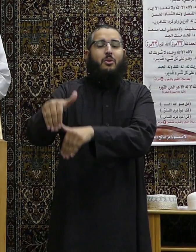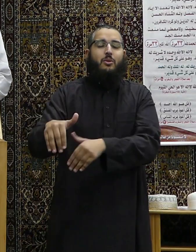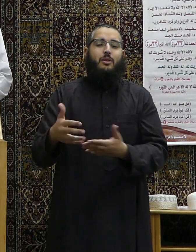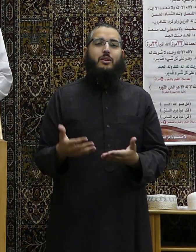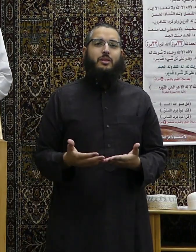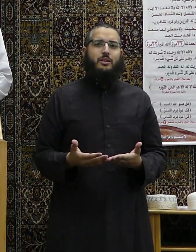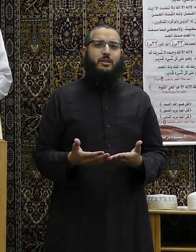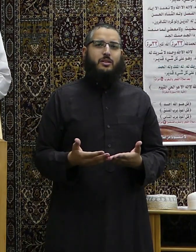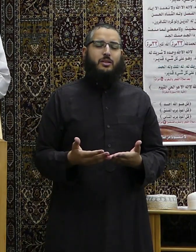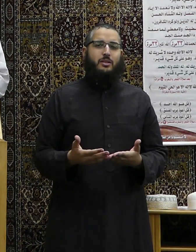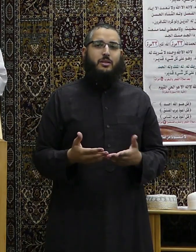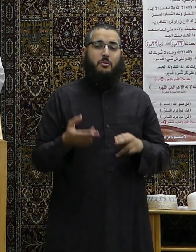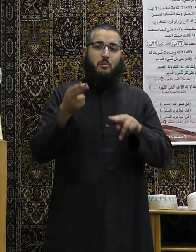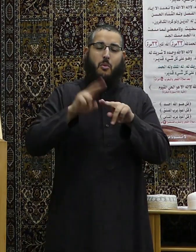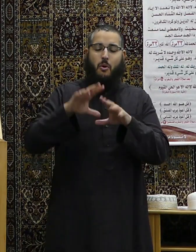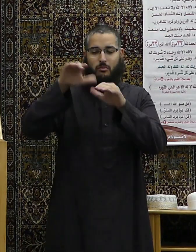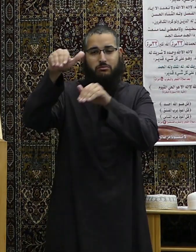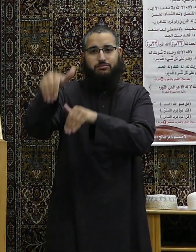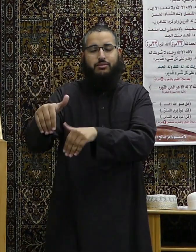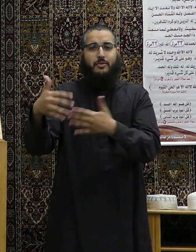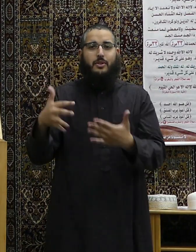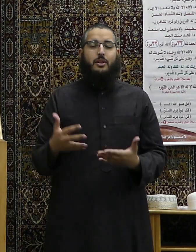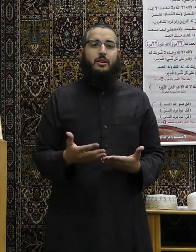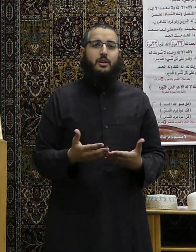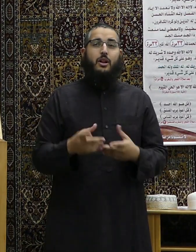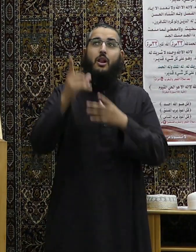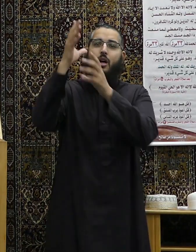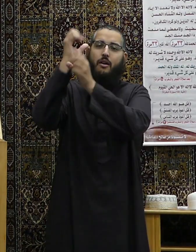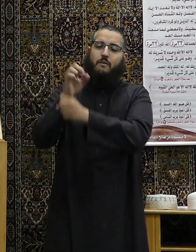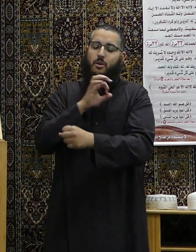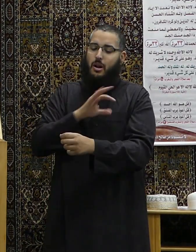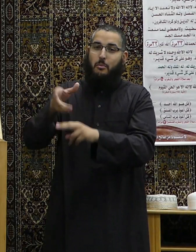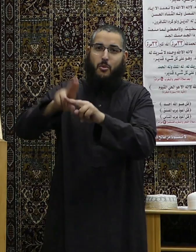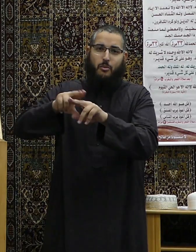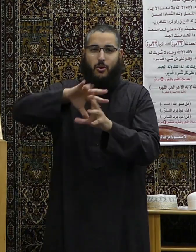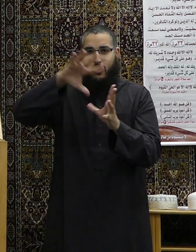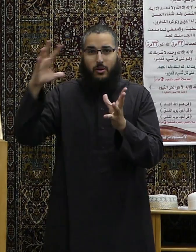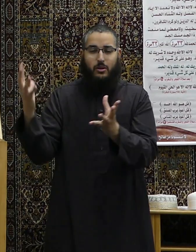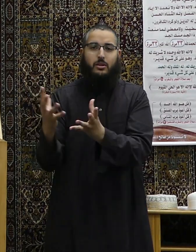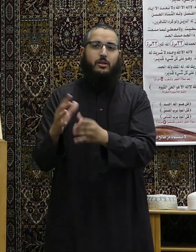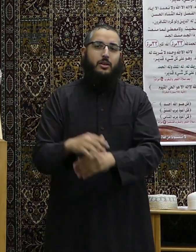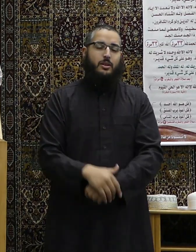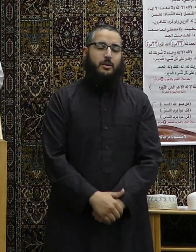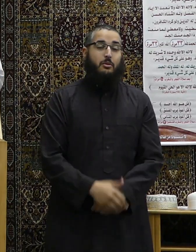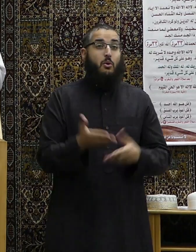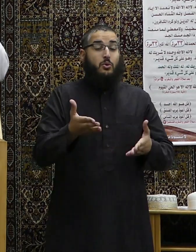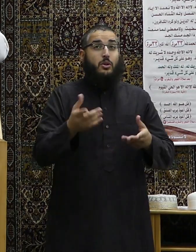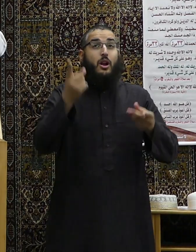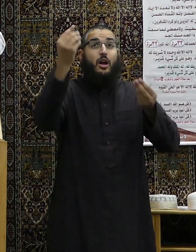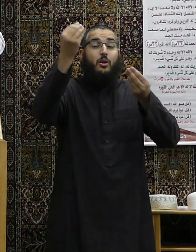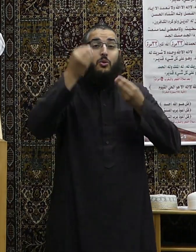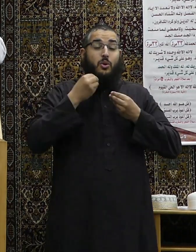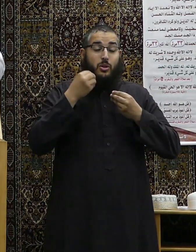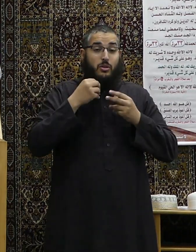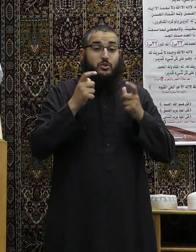monde des morts. Qu'Allah subhanahu wa ta'ala leur fasse miséricorde. Aujourd'hui, Allah ta'ala, il nous comble de bienfaits.